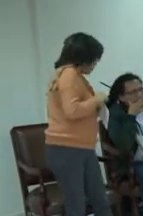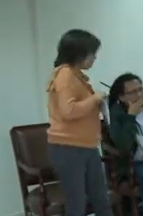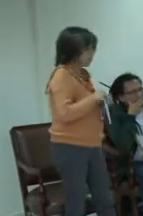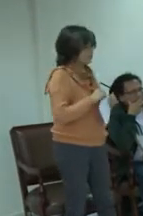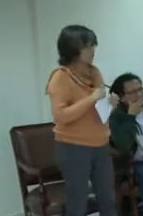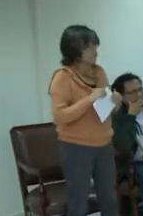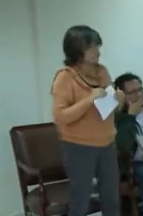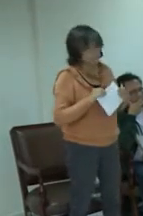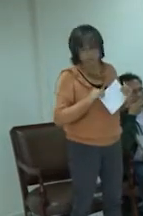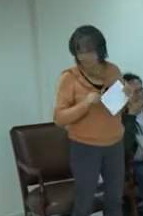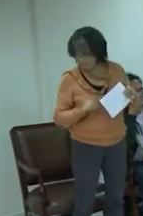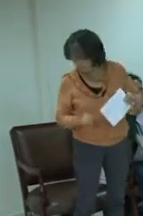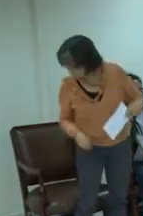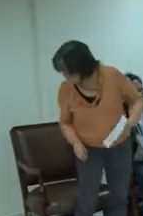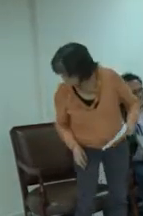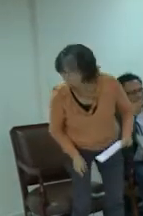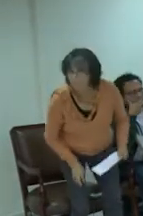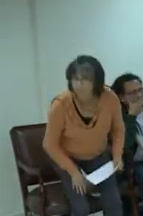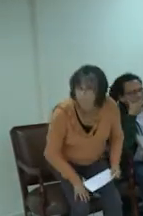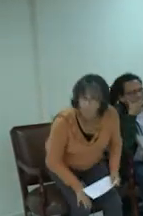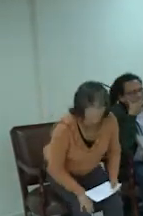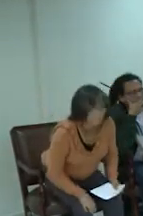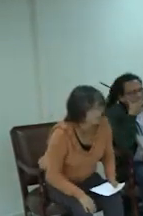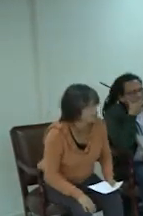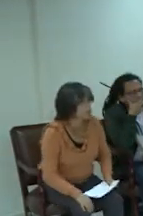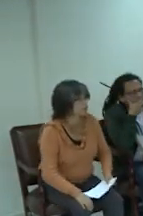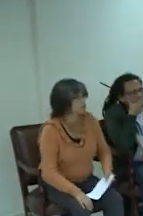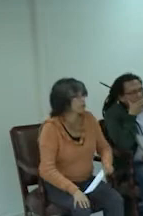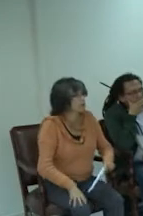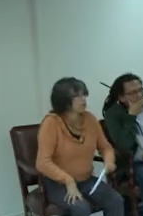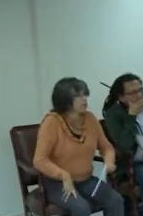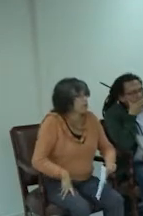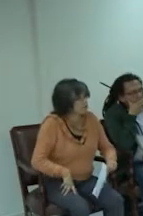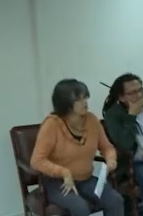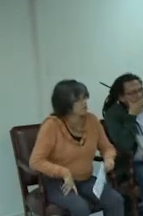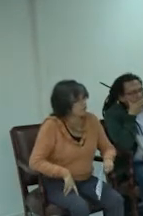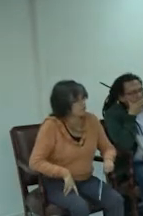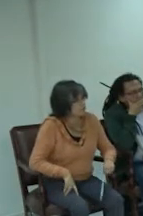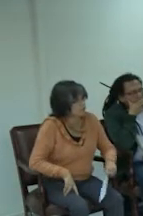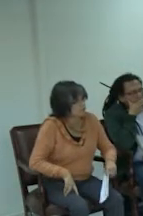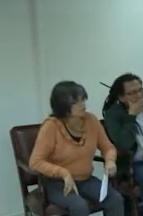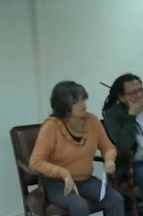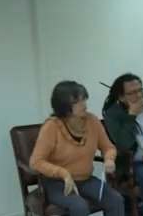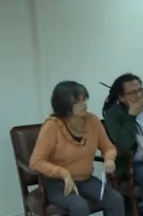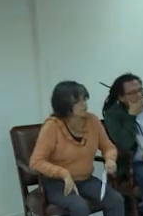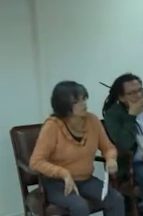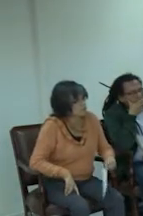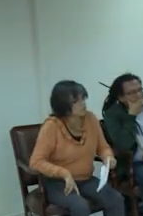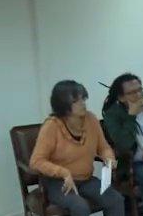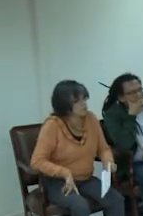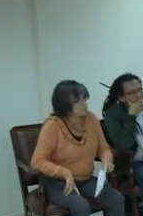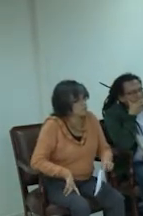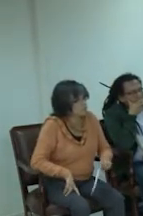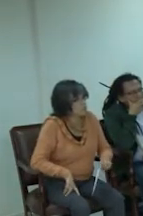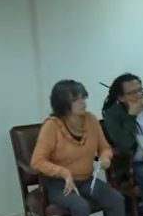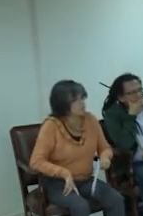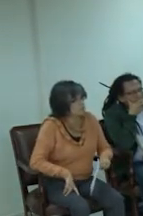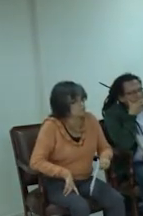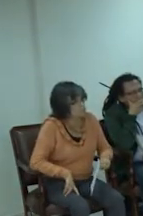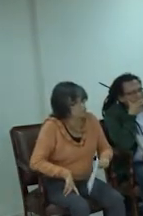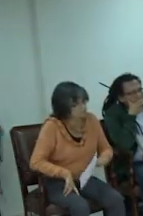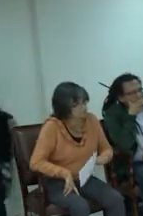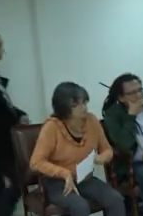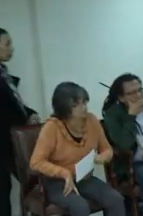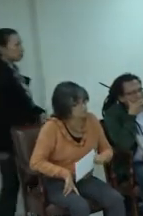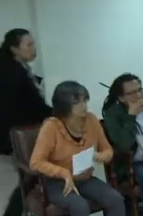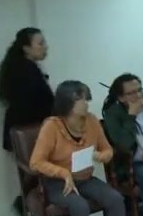ahorita se nos está con unos compañeros que salimos a la calle desde el 9 de diciembre desde la decisión del procurador de este tipo de la calle, y ahí nosotros tenemos 5